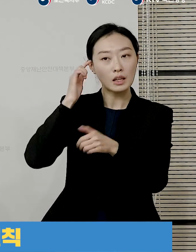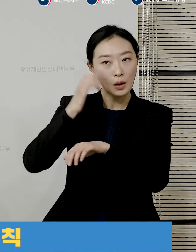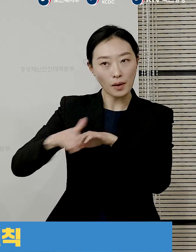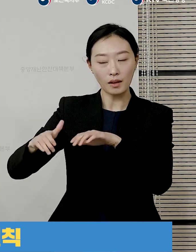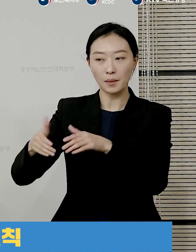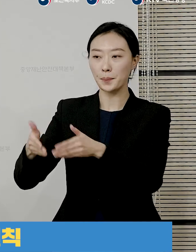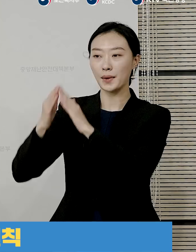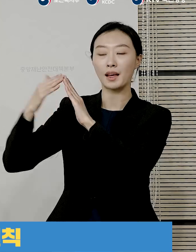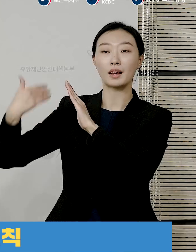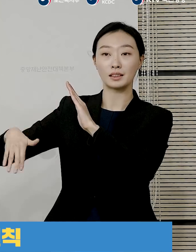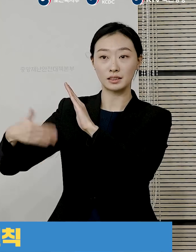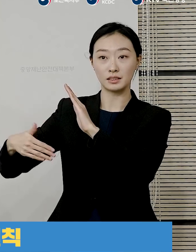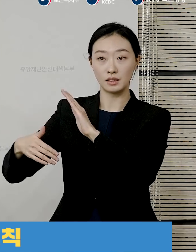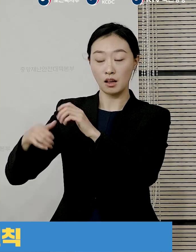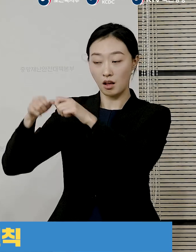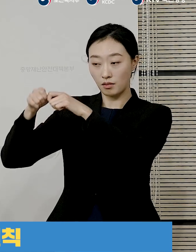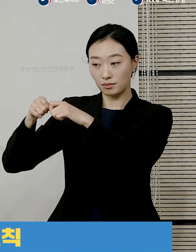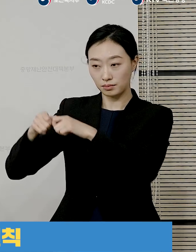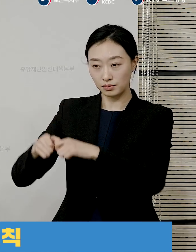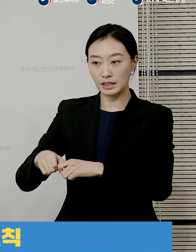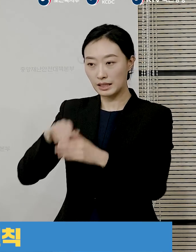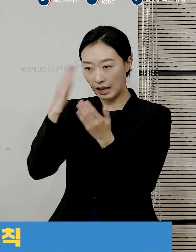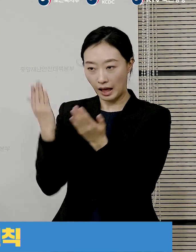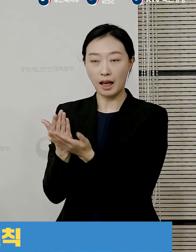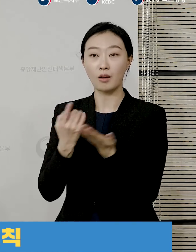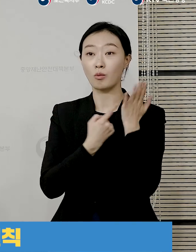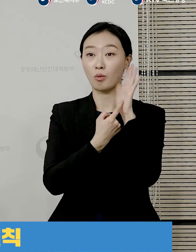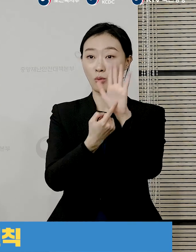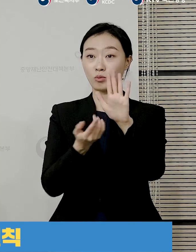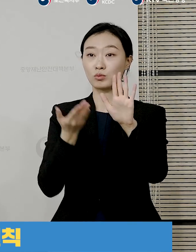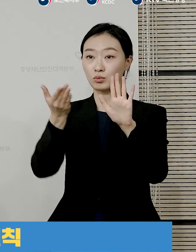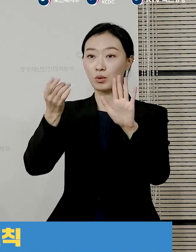그 검토가 마무리되지 않아서 구체적인 제가 수준은